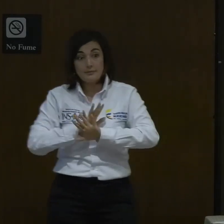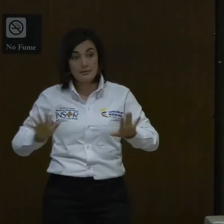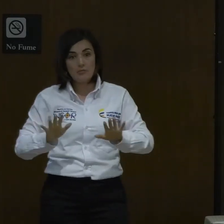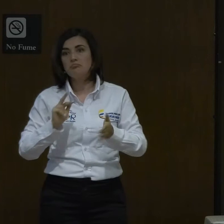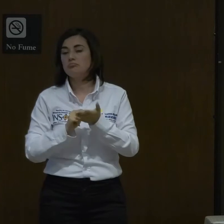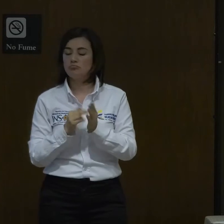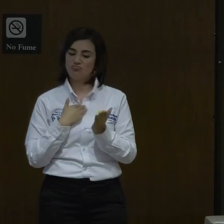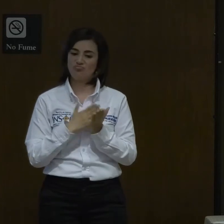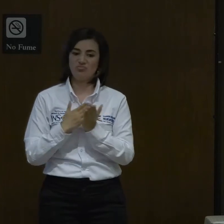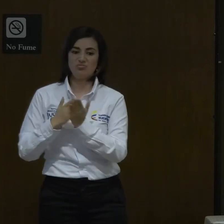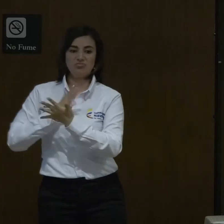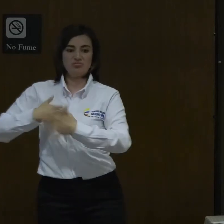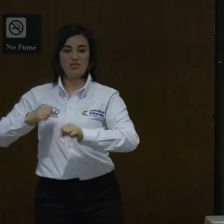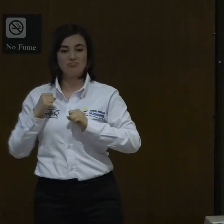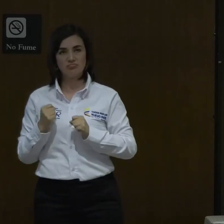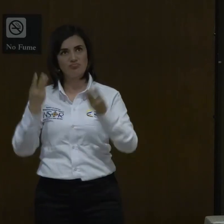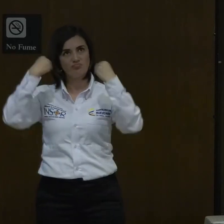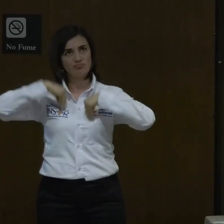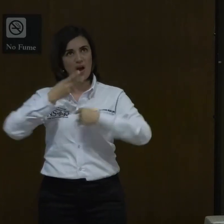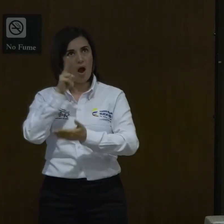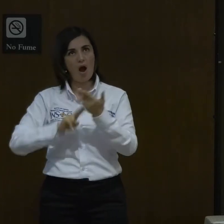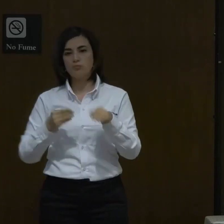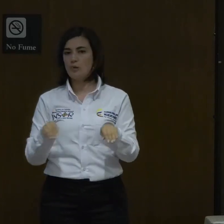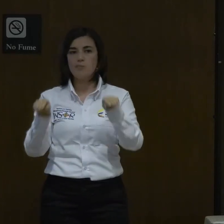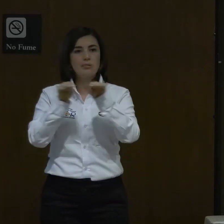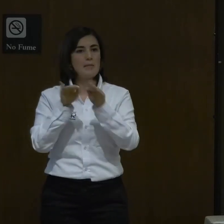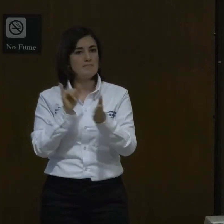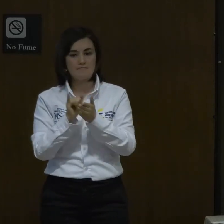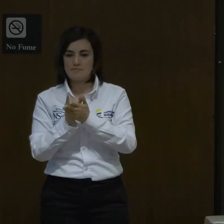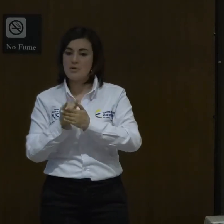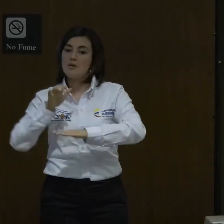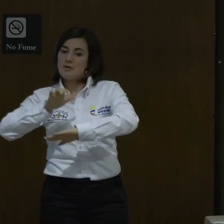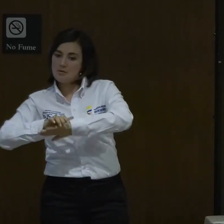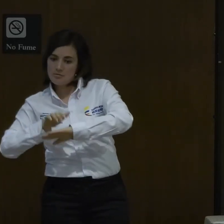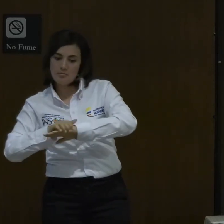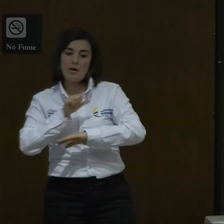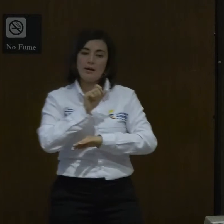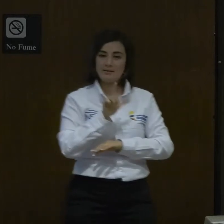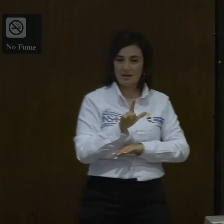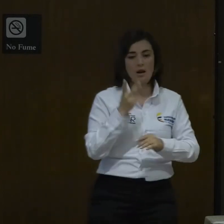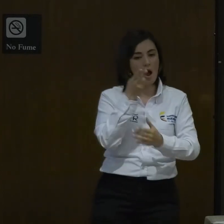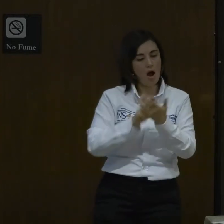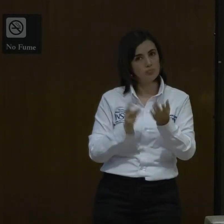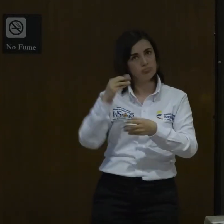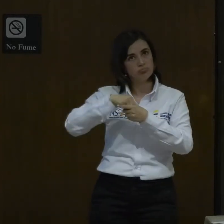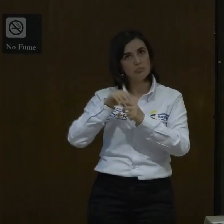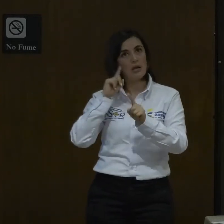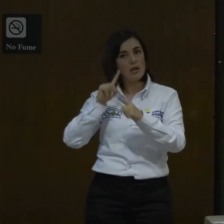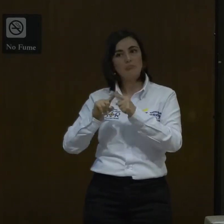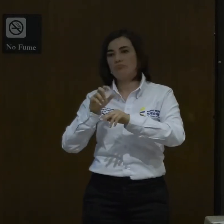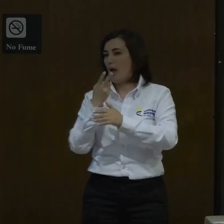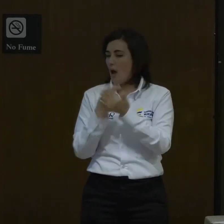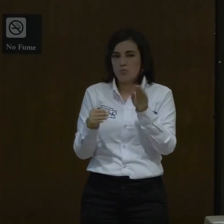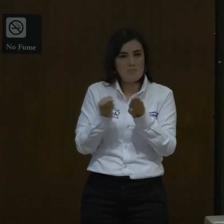nivel académico y un conocimiento del lenguaje de su campo, no solamente en inglés,